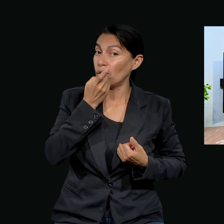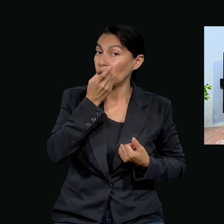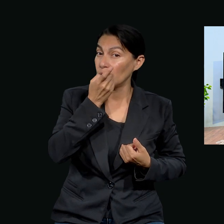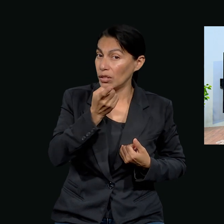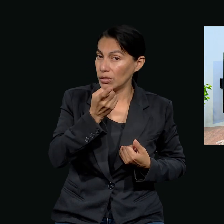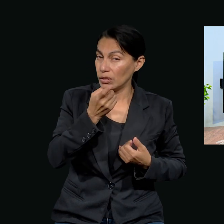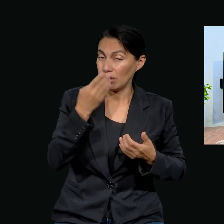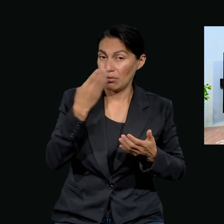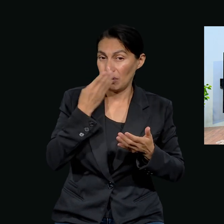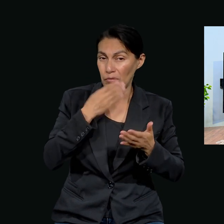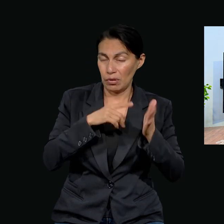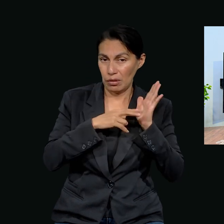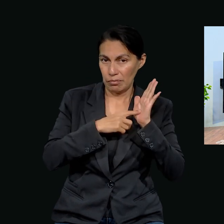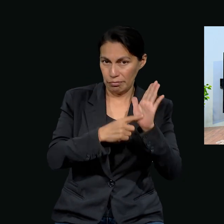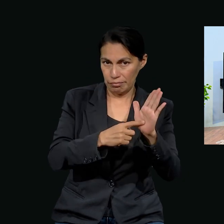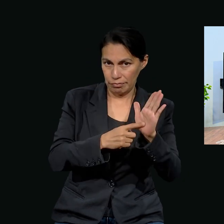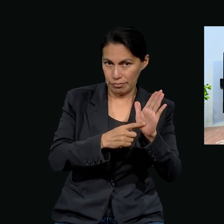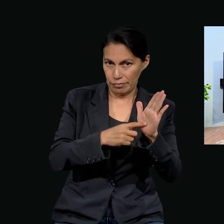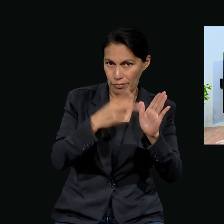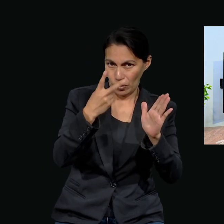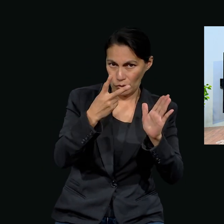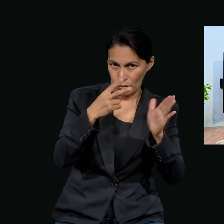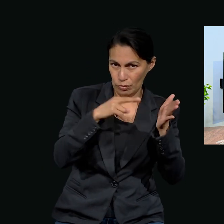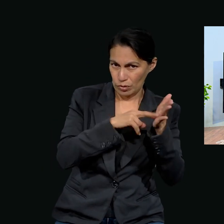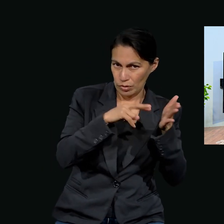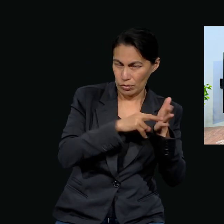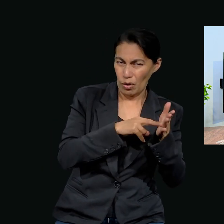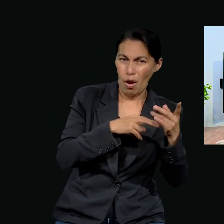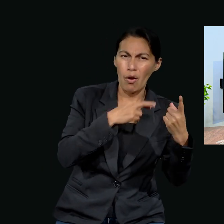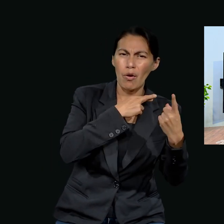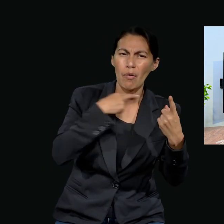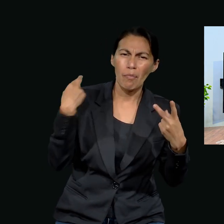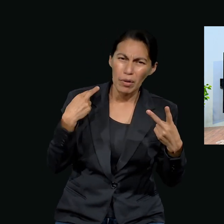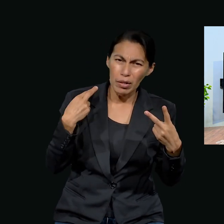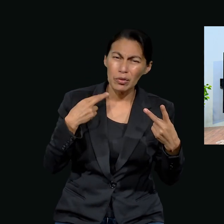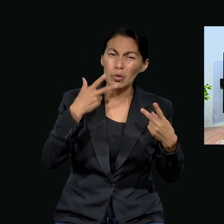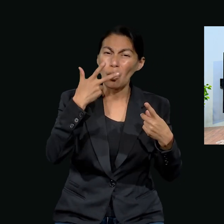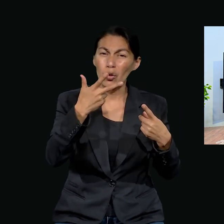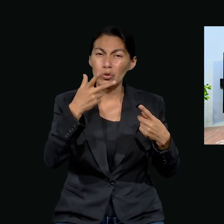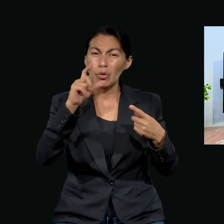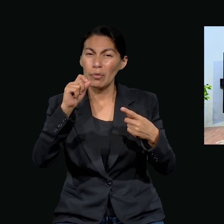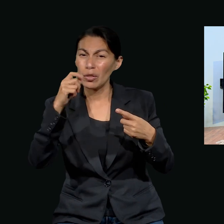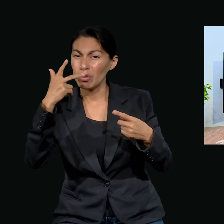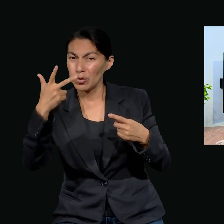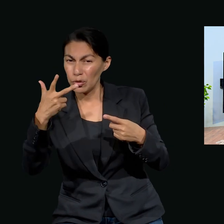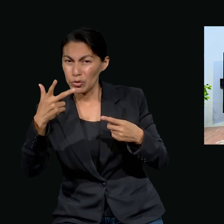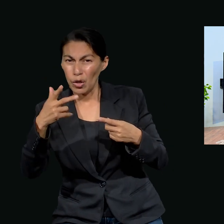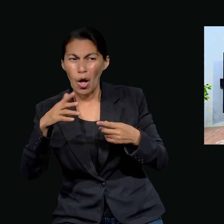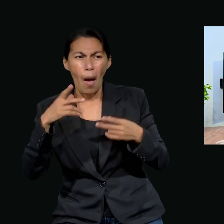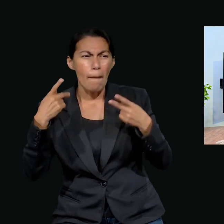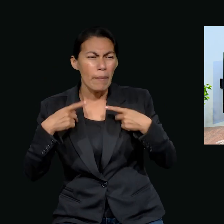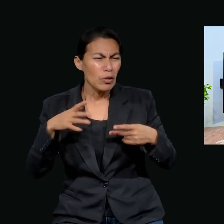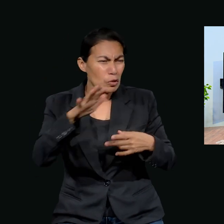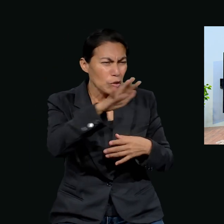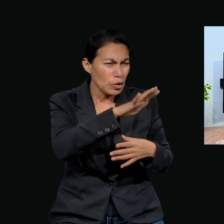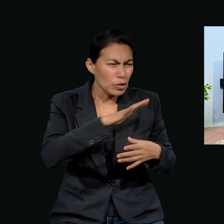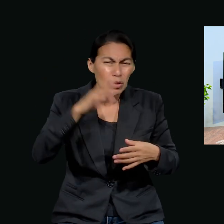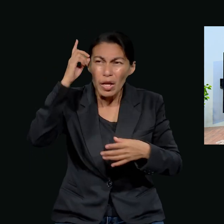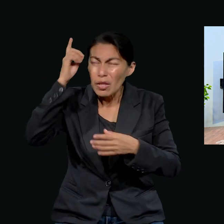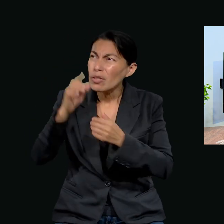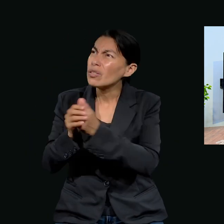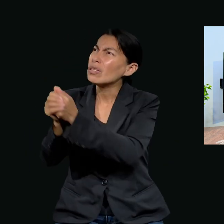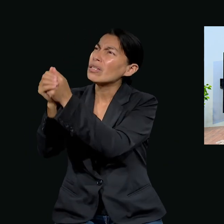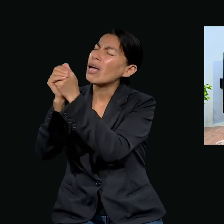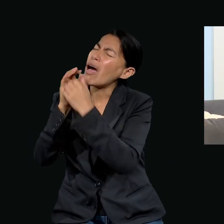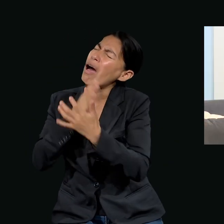utilizaste dos textos que son claves. Romanos 8, 28, que dice que a los que a Dios aman, todas las cosas les